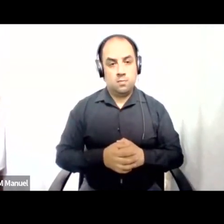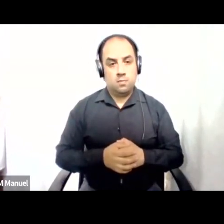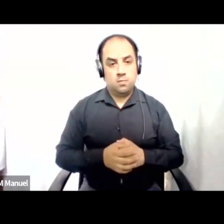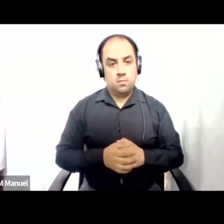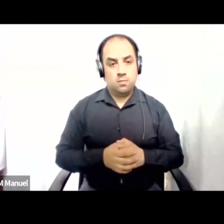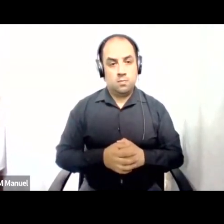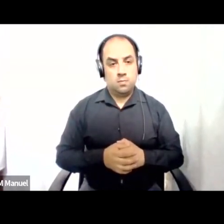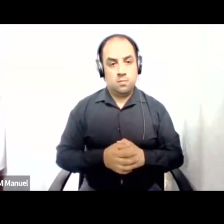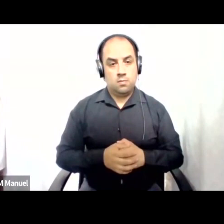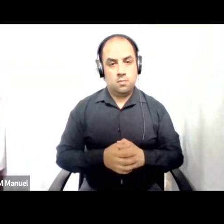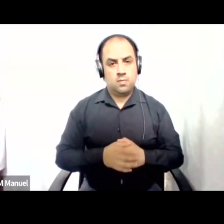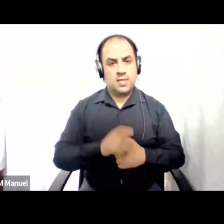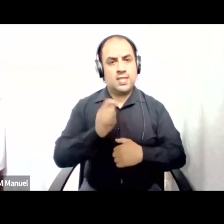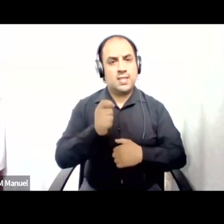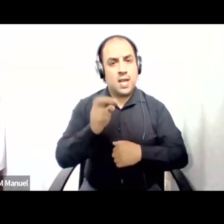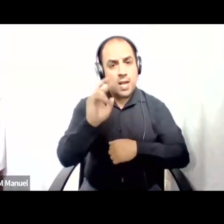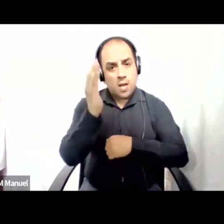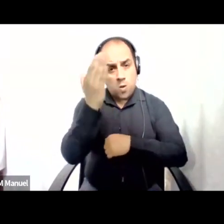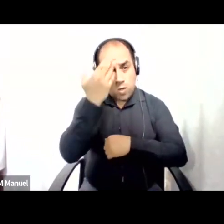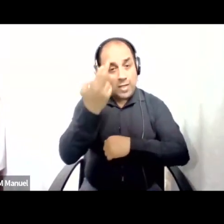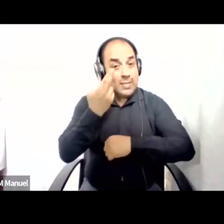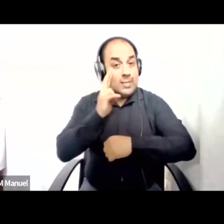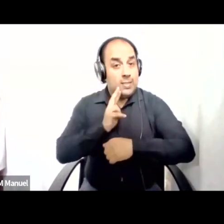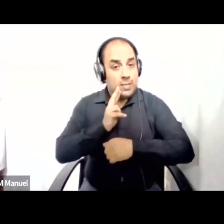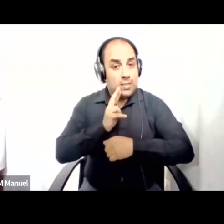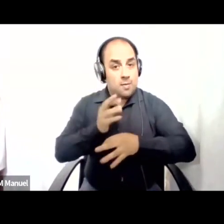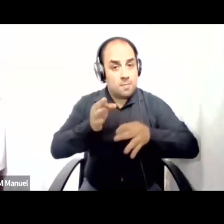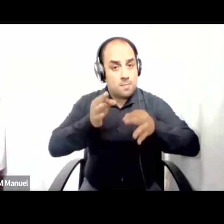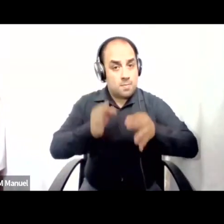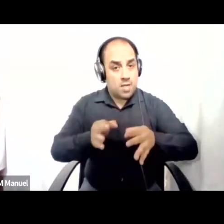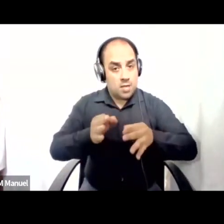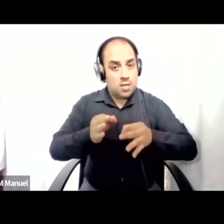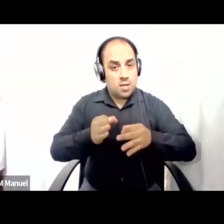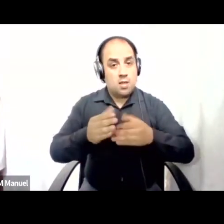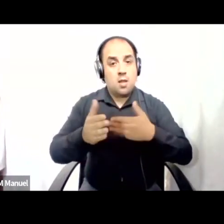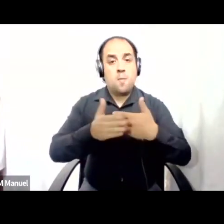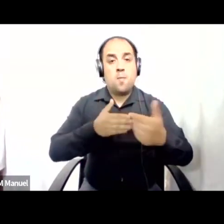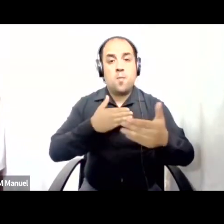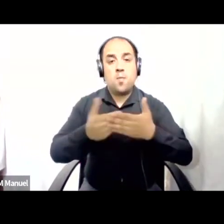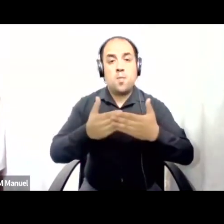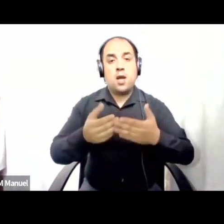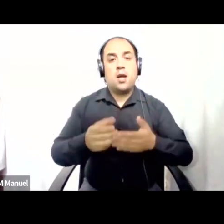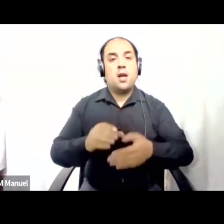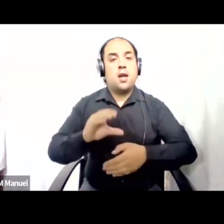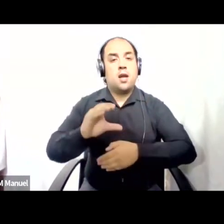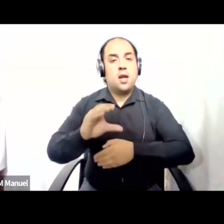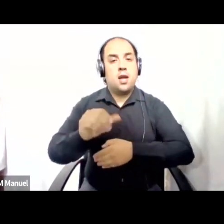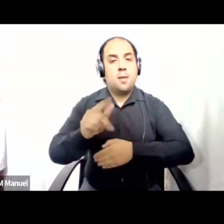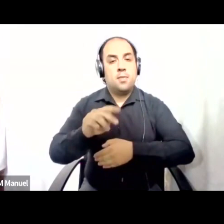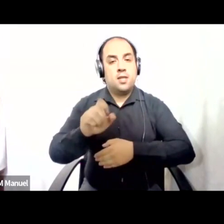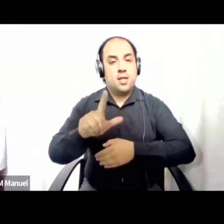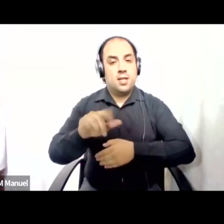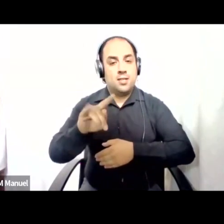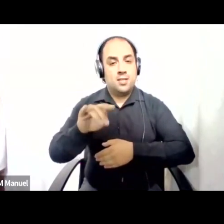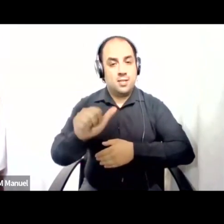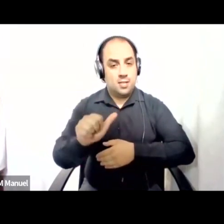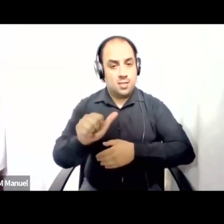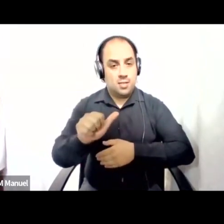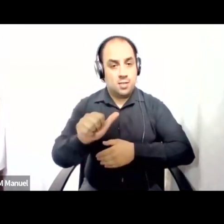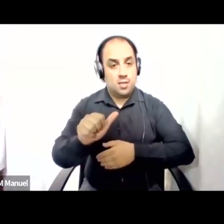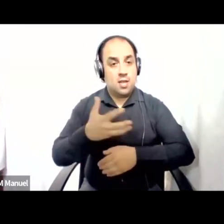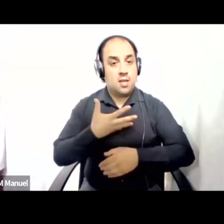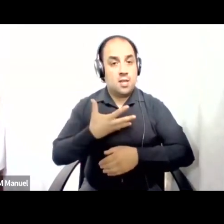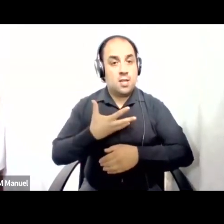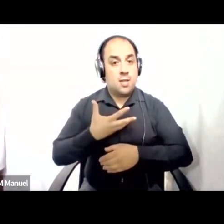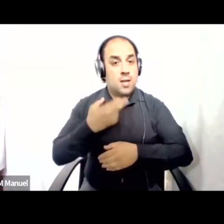el reconocimiento de un racismo constitutivo de la modernidad capitalista. Es un racismo que exige la